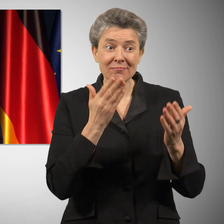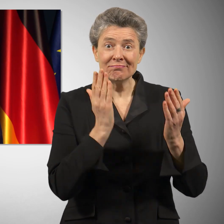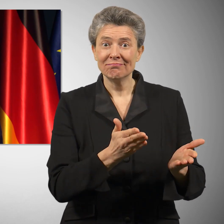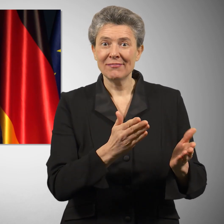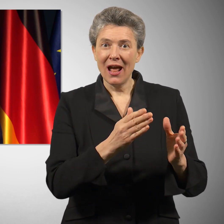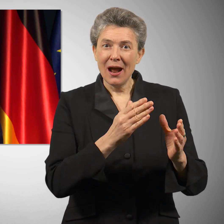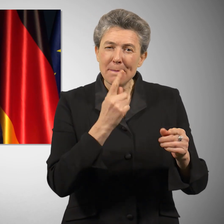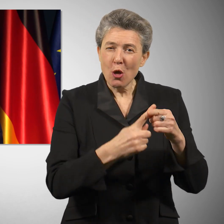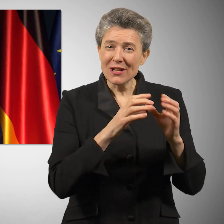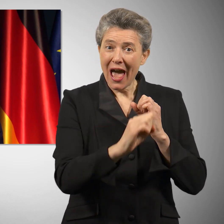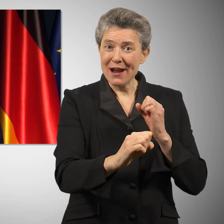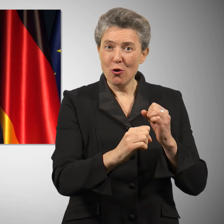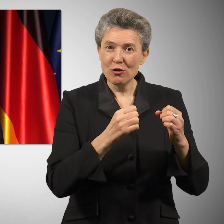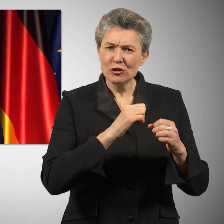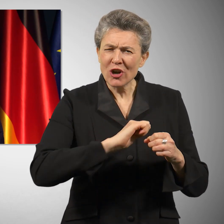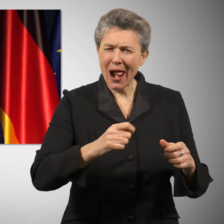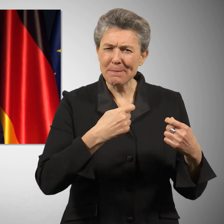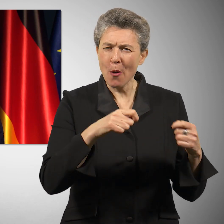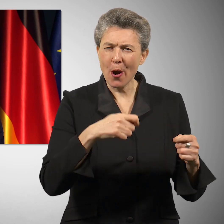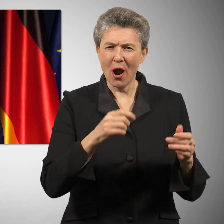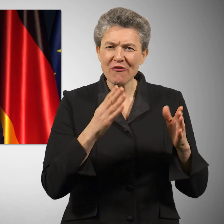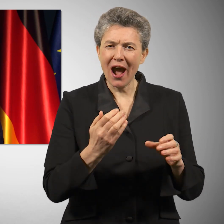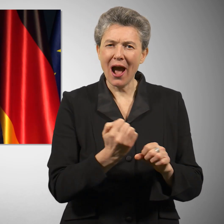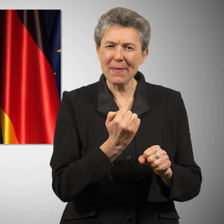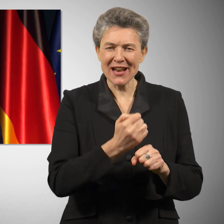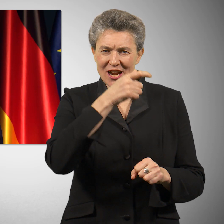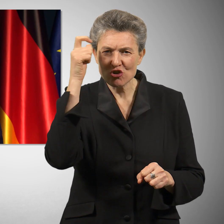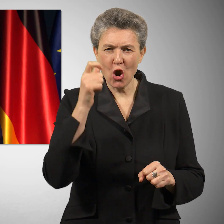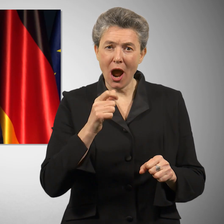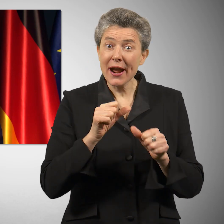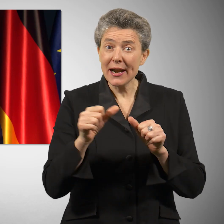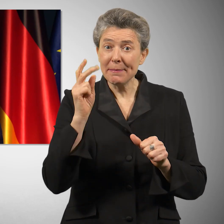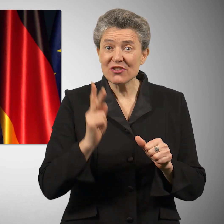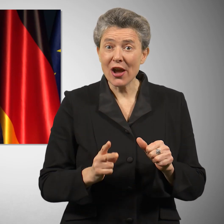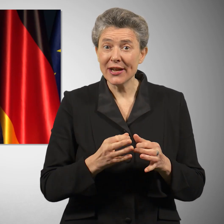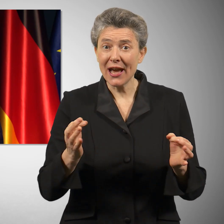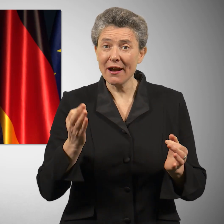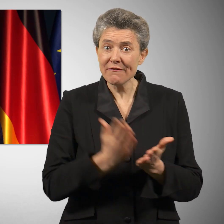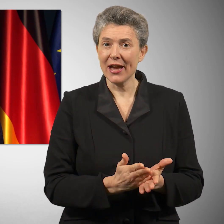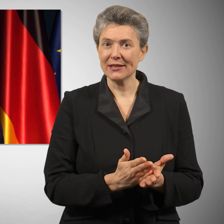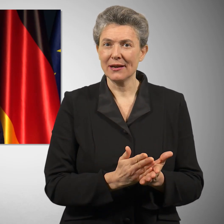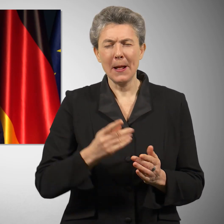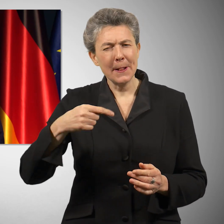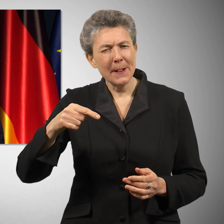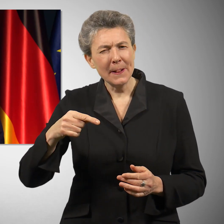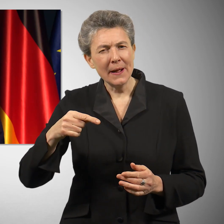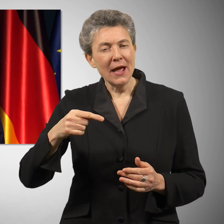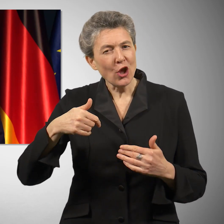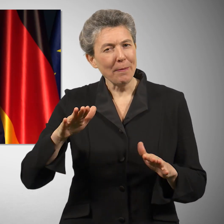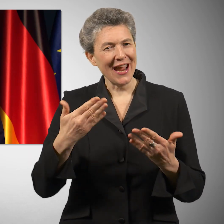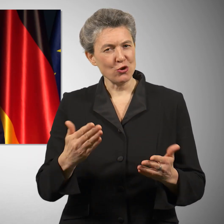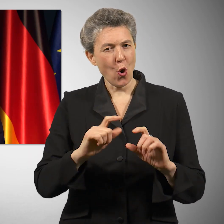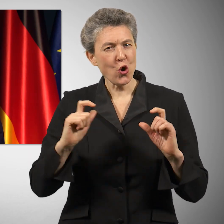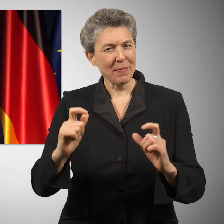Leitungen haben unsere Ingenieurinnen und Facharbeiter in nicht einmal 200 Tagen gebaut. Schon in den kommenden Wochen und Monaten